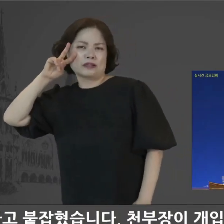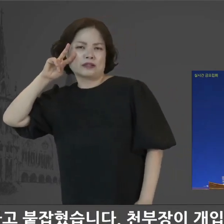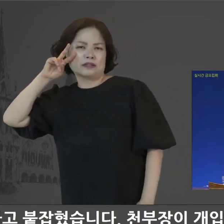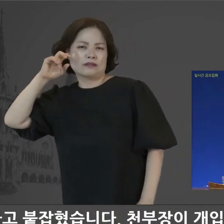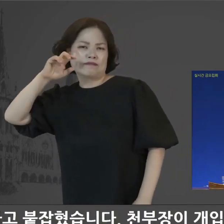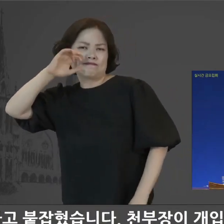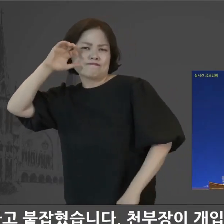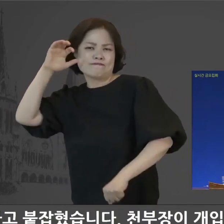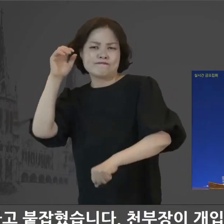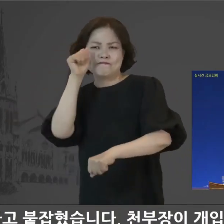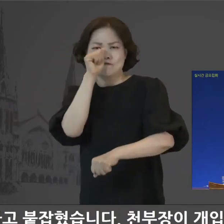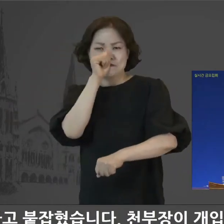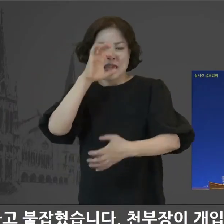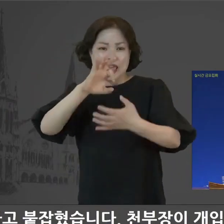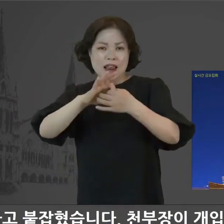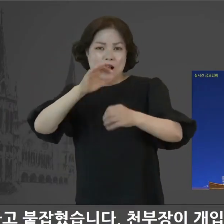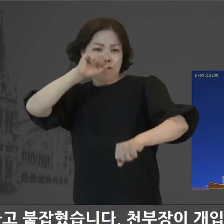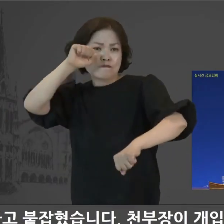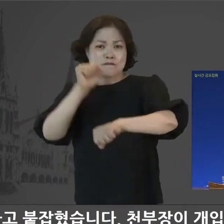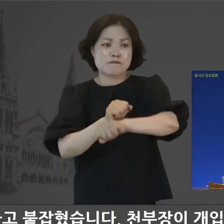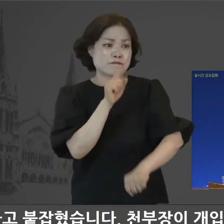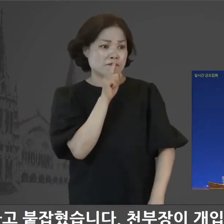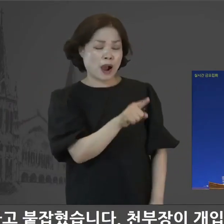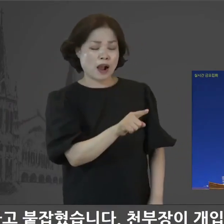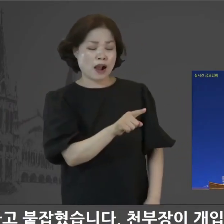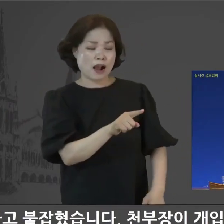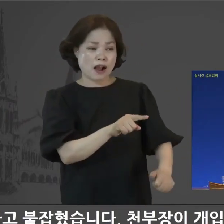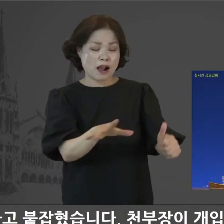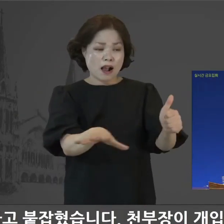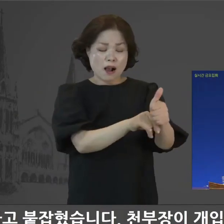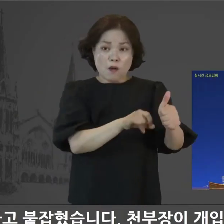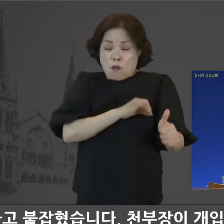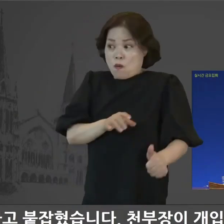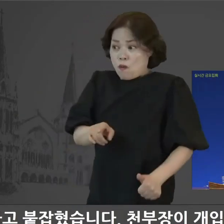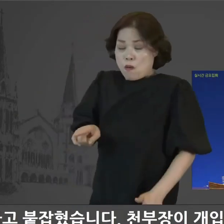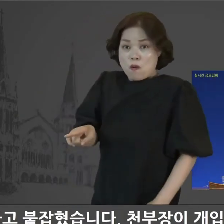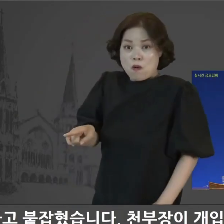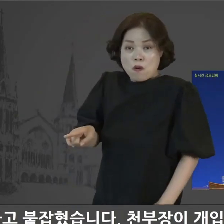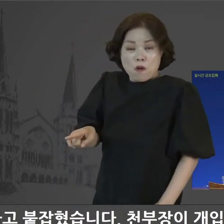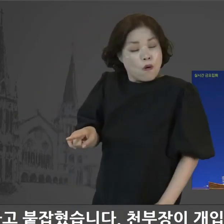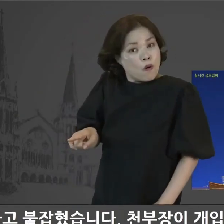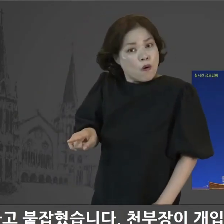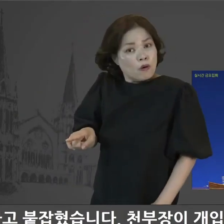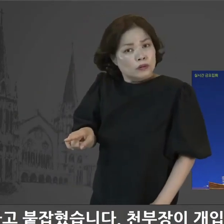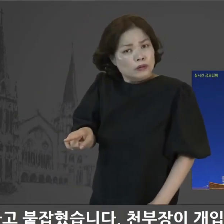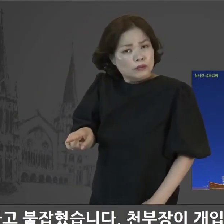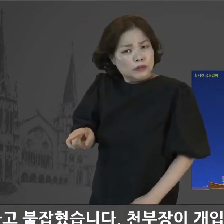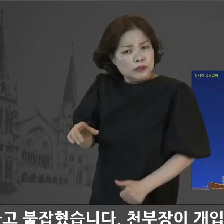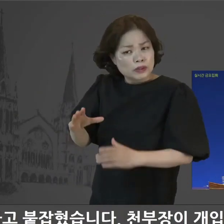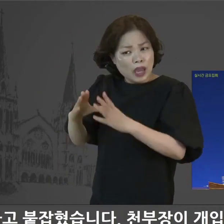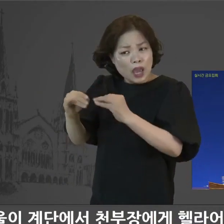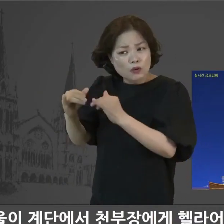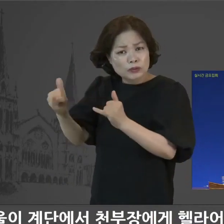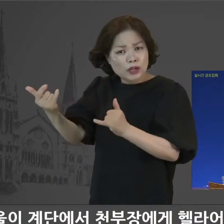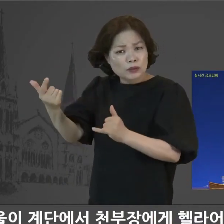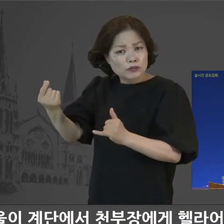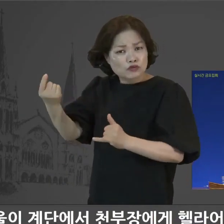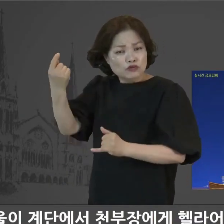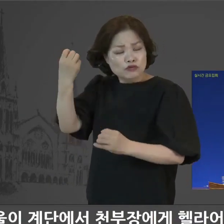유창한 헬라어를 탁 얘기한 거죠. 천부장이 깜짝 놀란 겁니다. 어떻게 이 사람이 애굽인인 줄